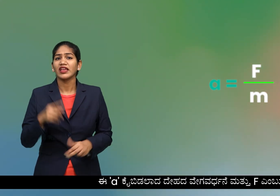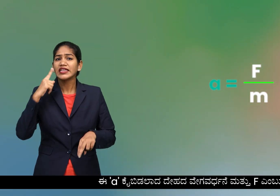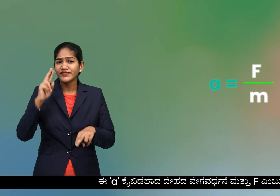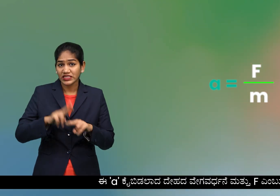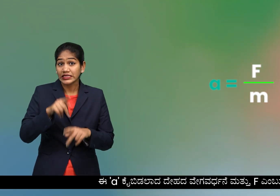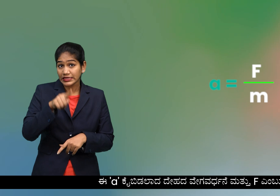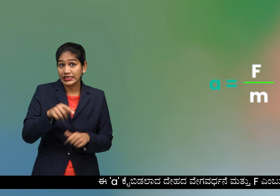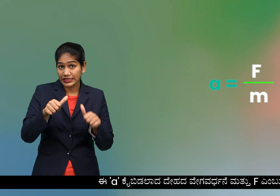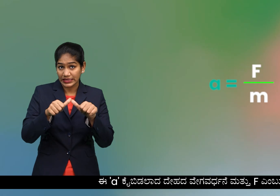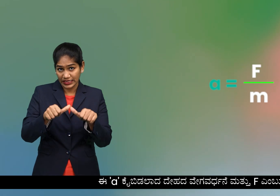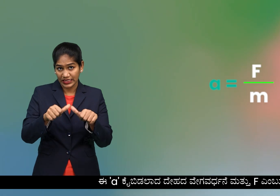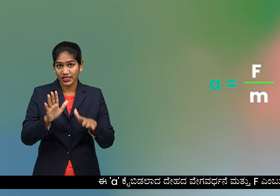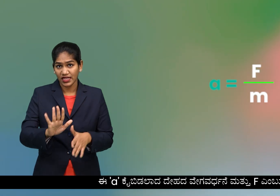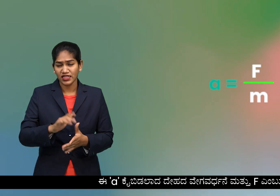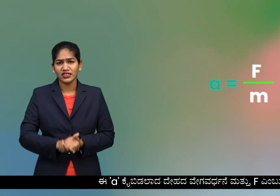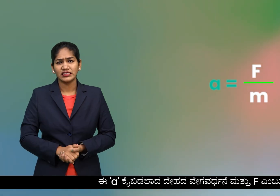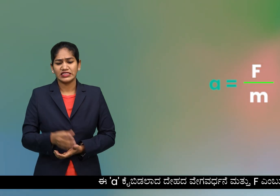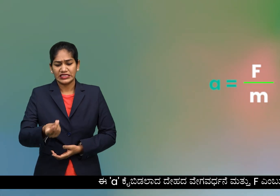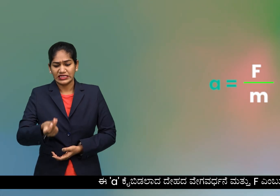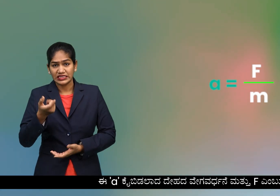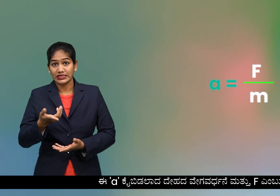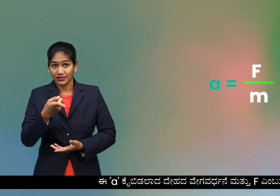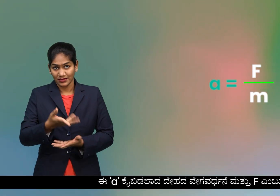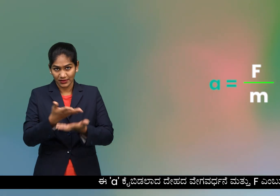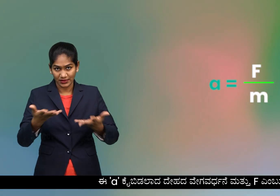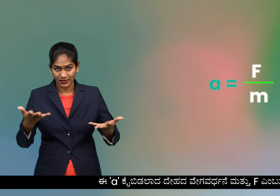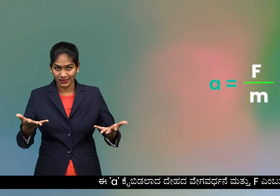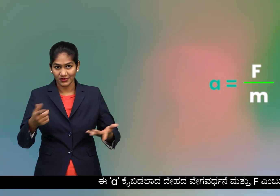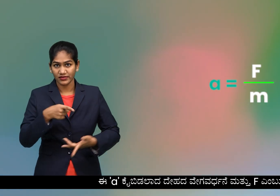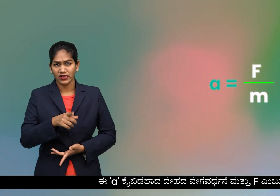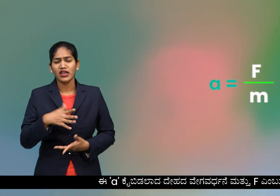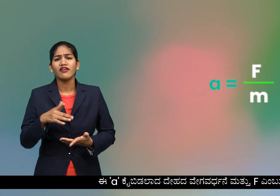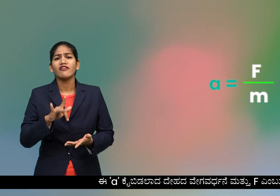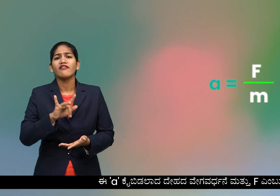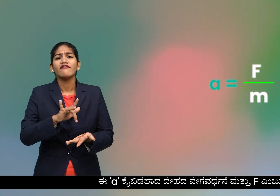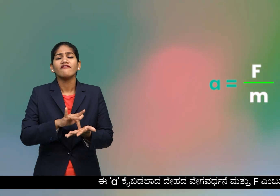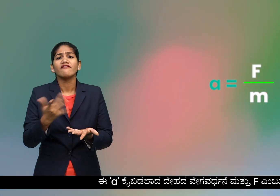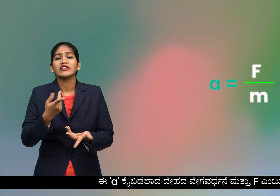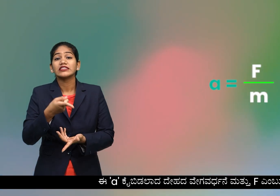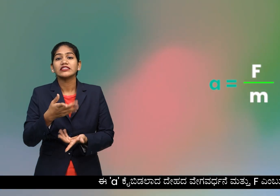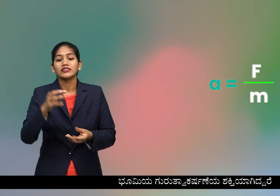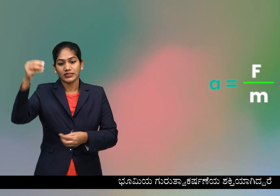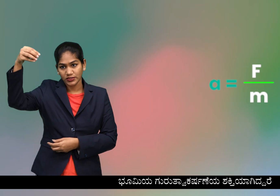ಈ a ಕೈಬಿಡಲಾದ ದೇಹದ ವೇಗವರ್ಧನೆ ಮತ್ತು F ಎಂಬುದು ಭೂಮಿಯ